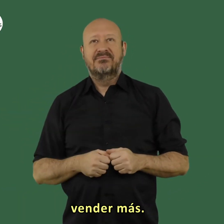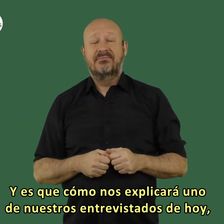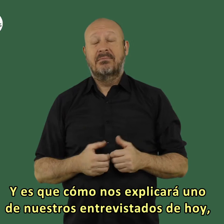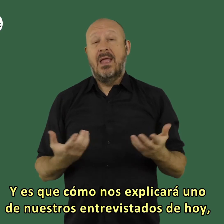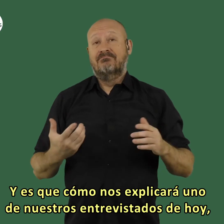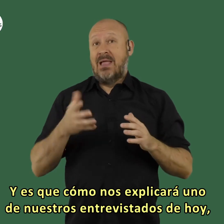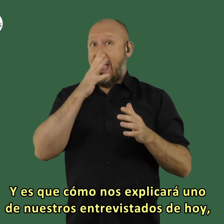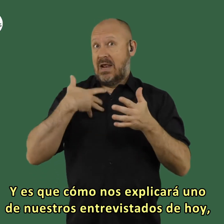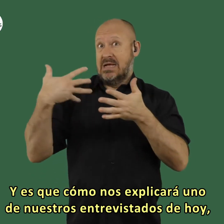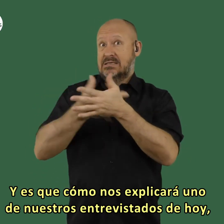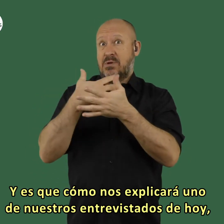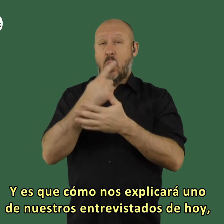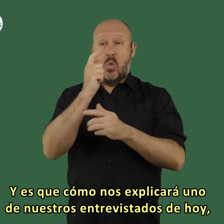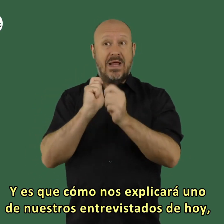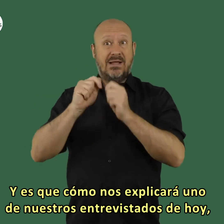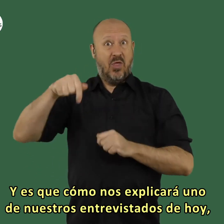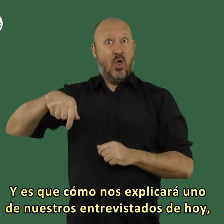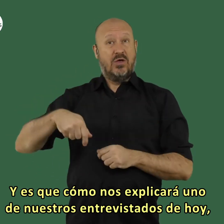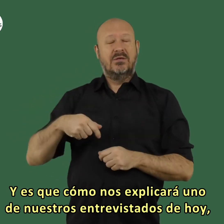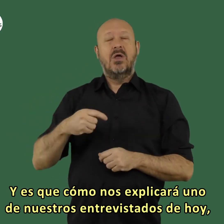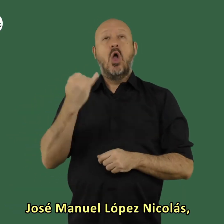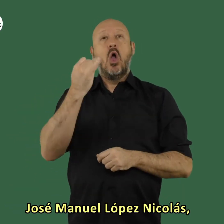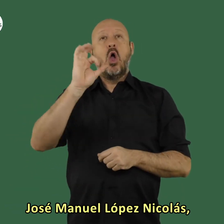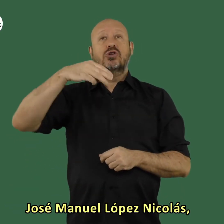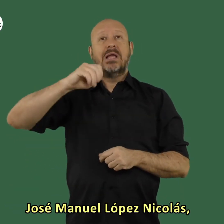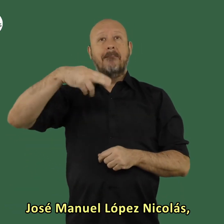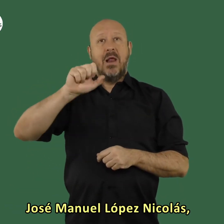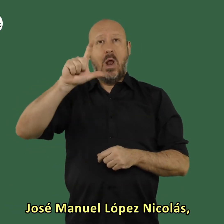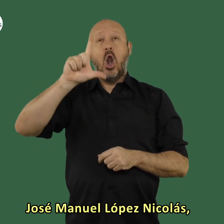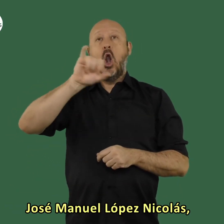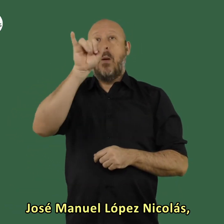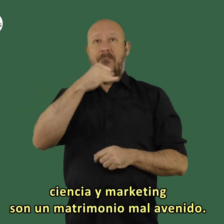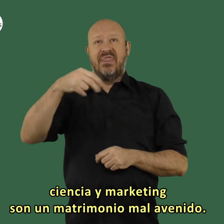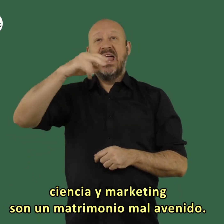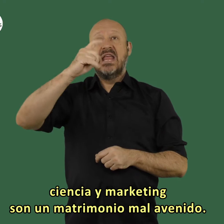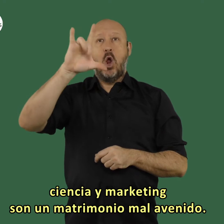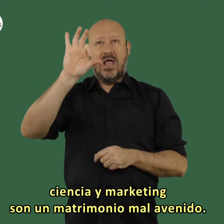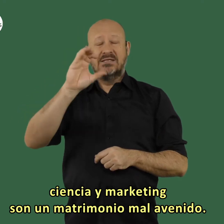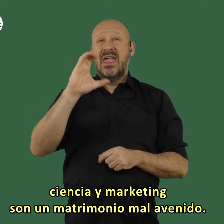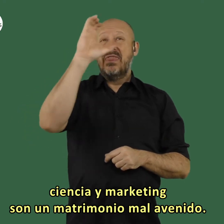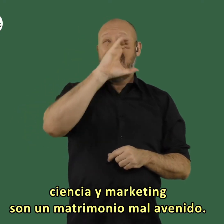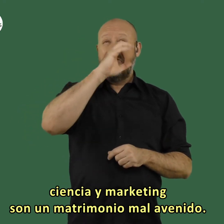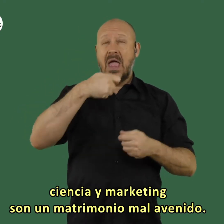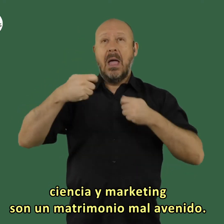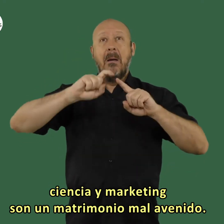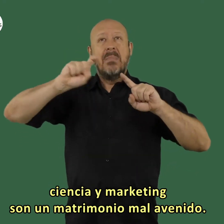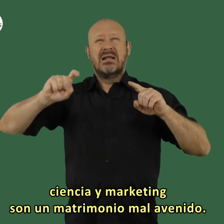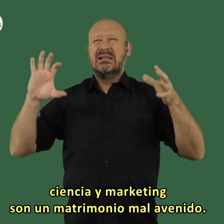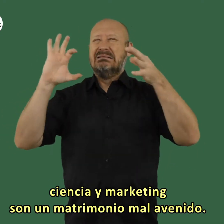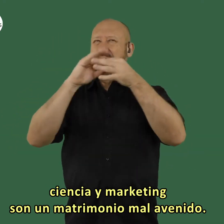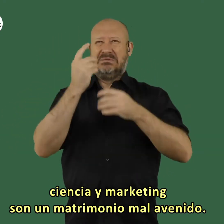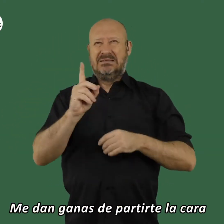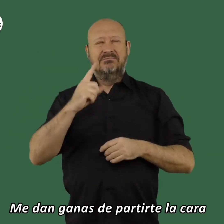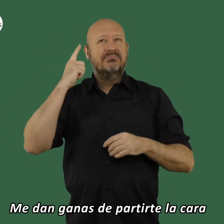más y es que como nos explicará uno de nuestros entrevistados de hoy jose manuel lópez nicolás ciencia y marketing son un matrimonio